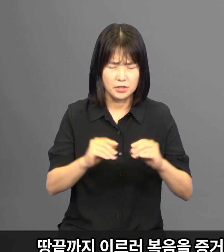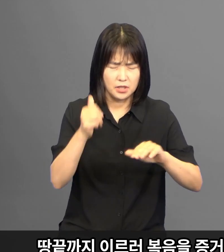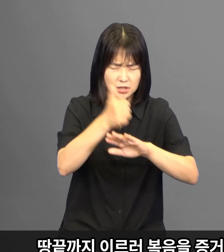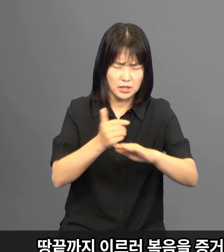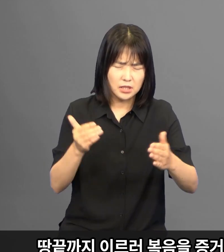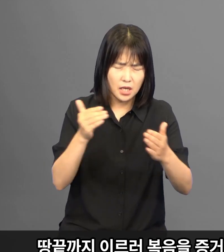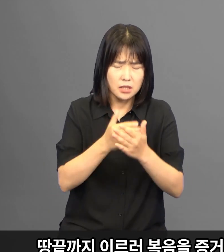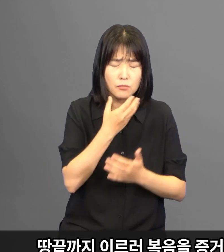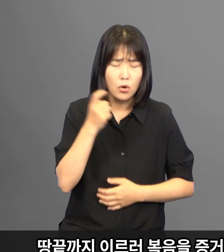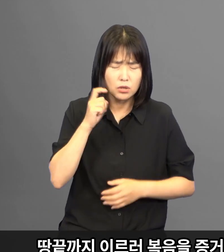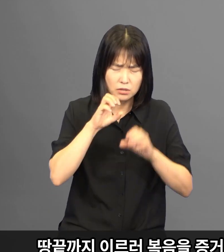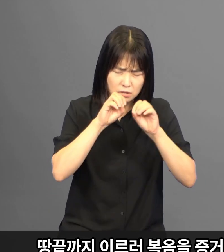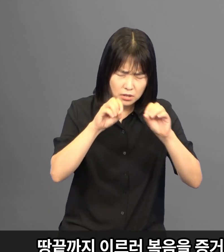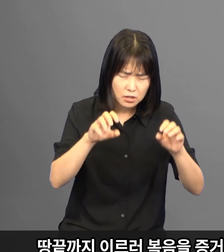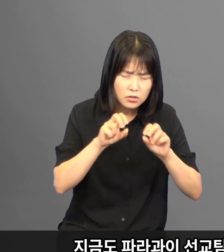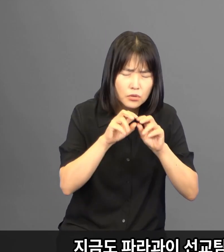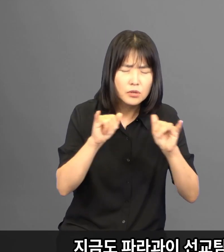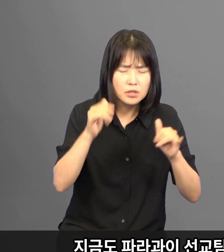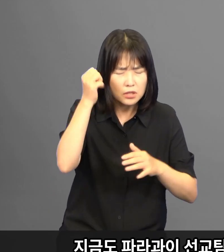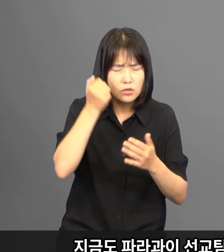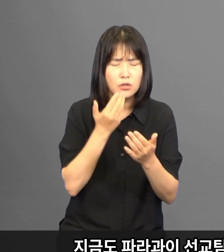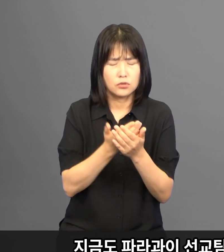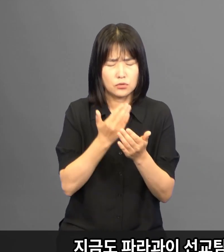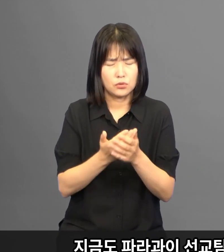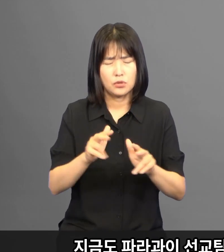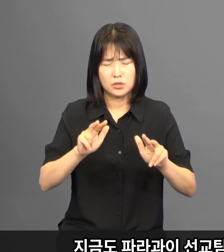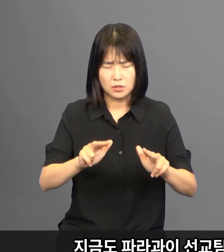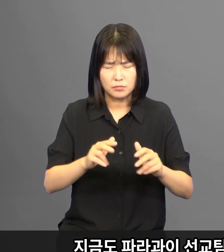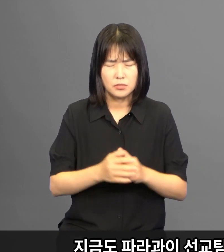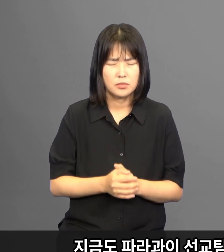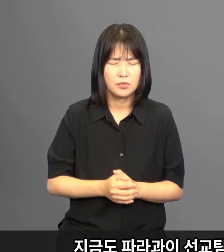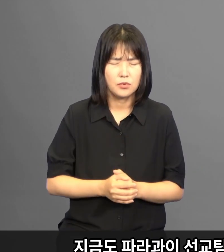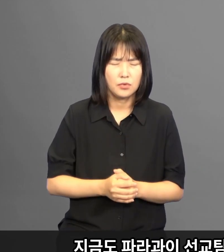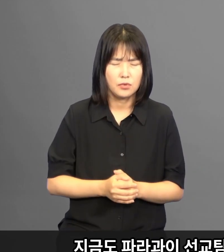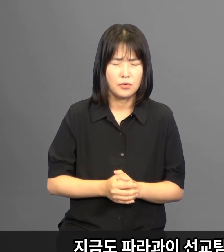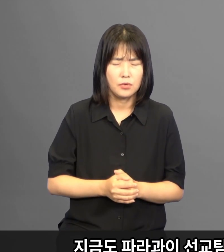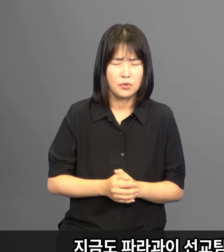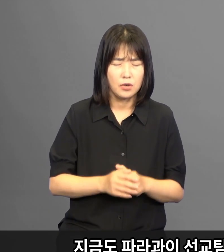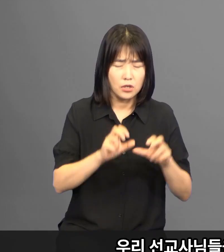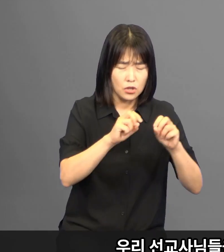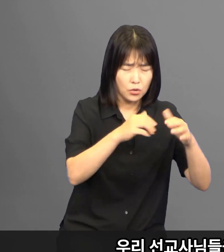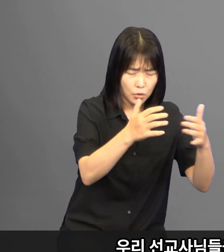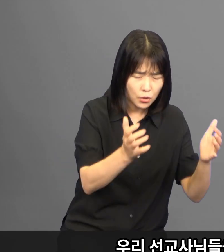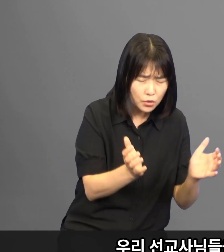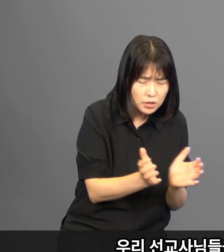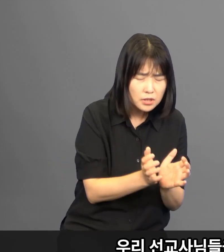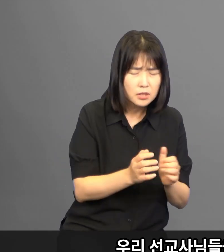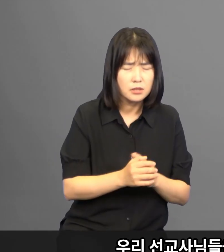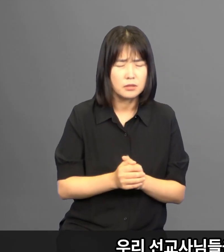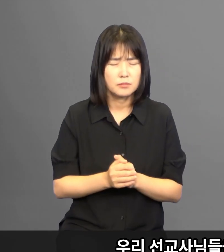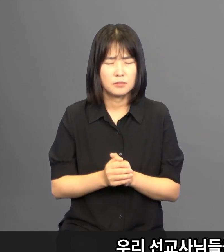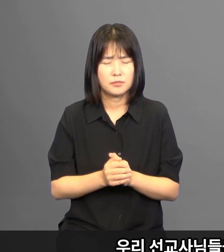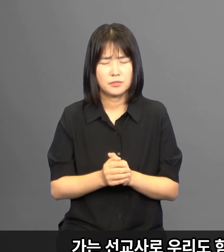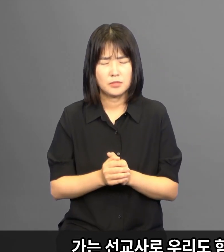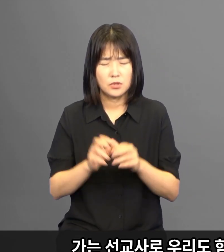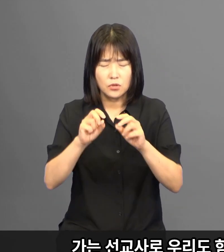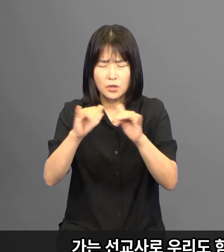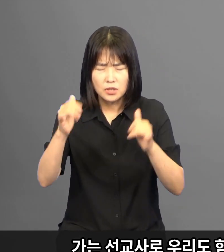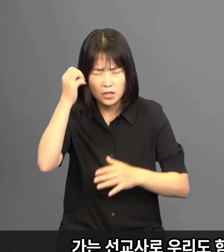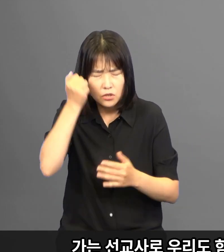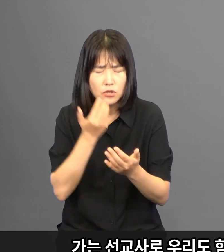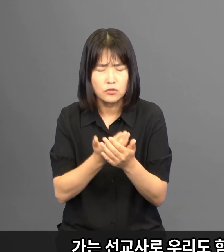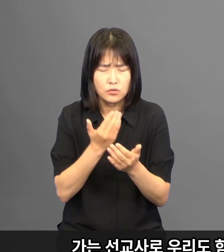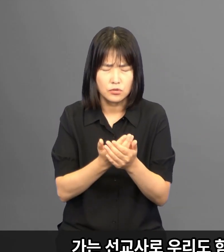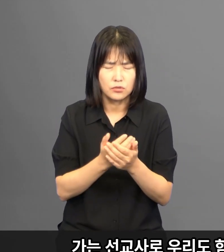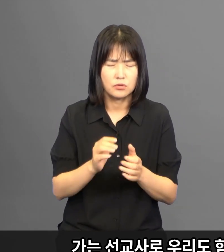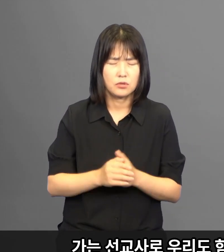이르러 복음을 증거하는 선교사님들을 기억하여 주시며 지금도 파라과이 선교팀 또 하나님 땅끝까지 나아가는 우리 선교사님들을 기억하여 주셔서 가는